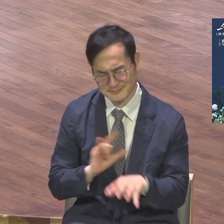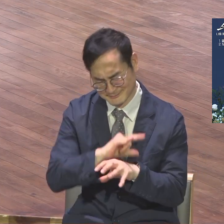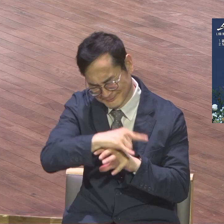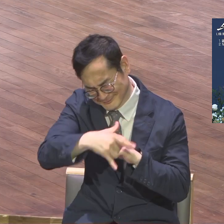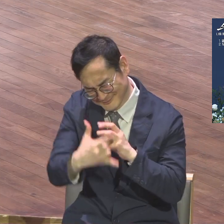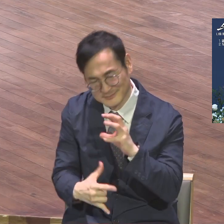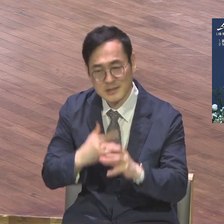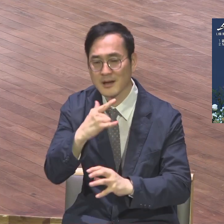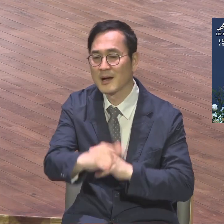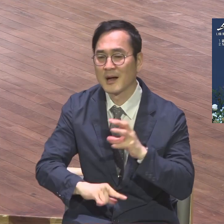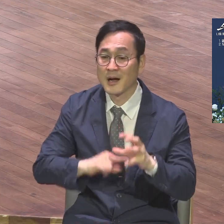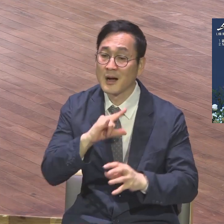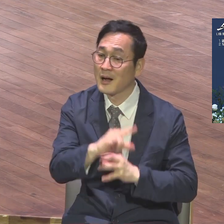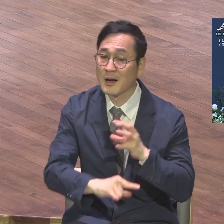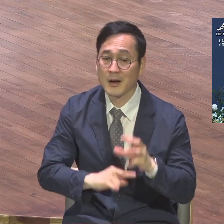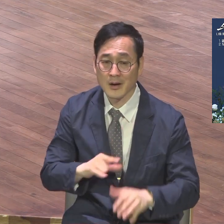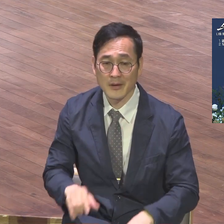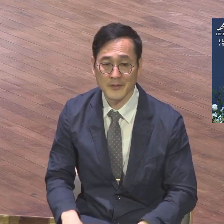하나님께서